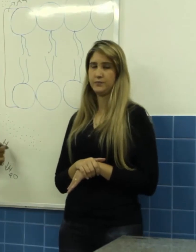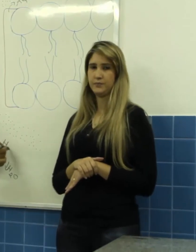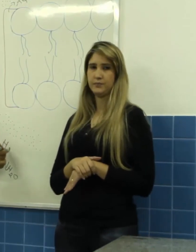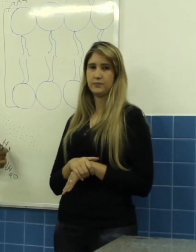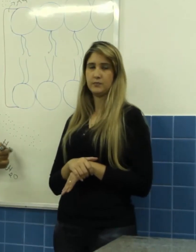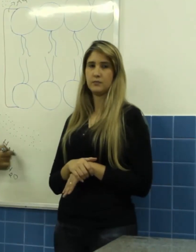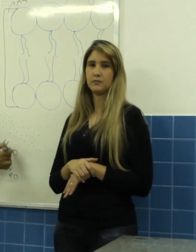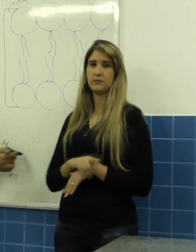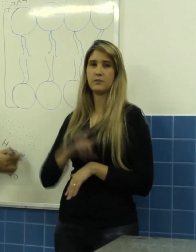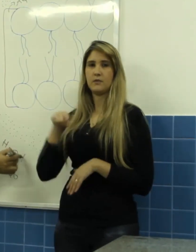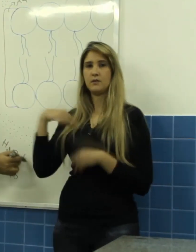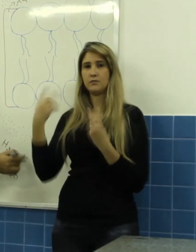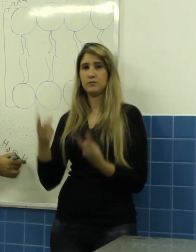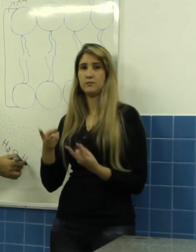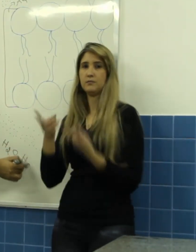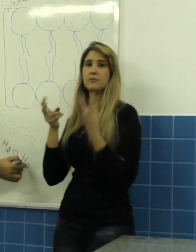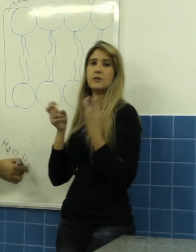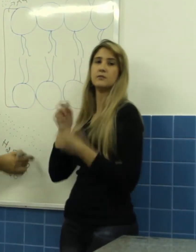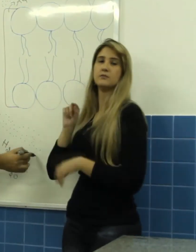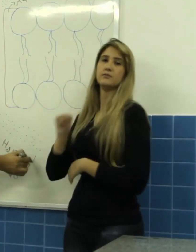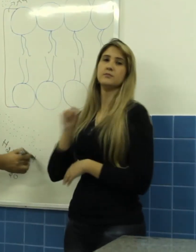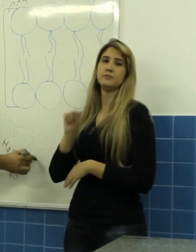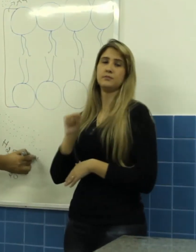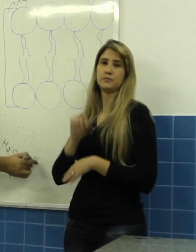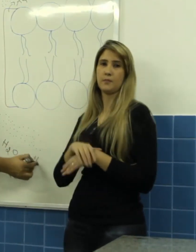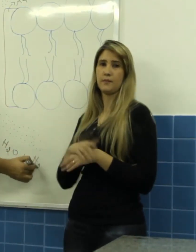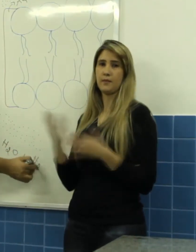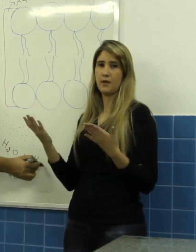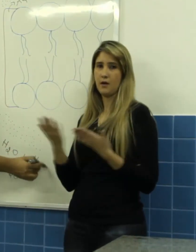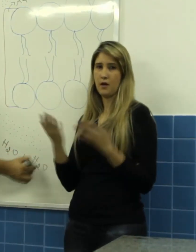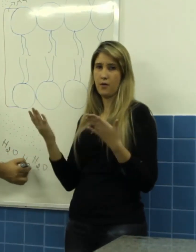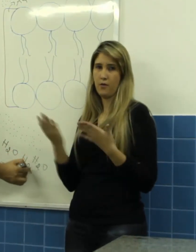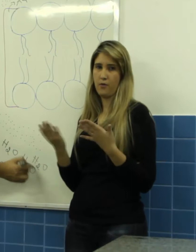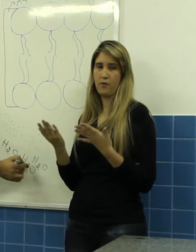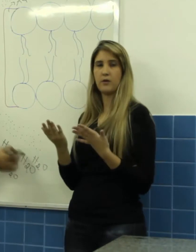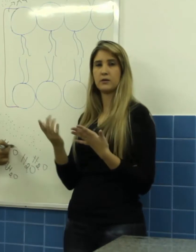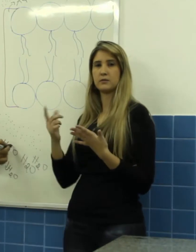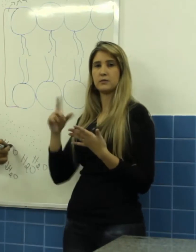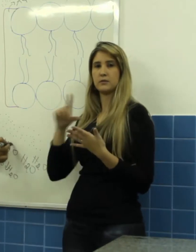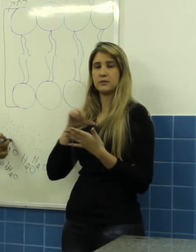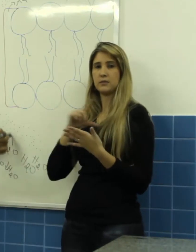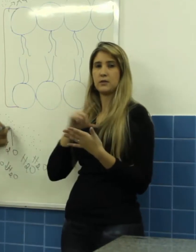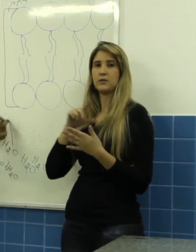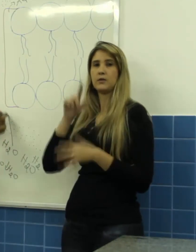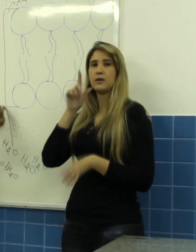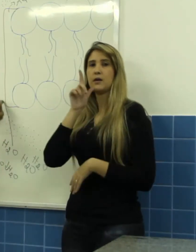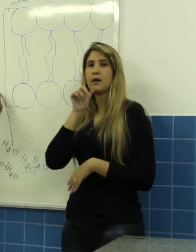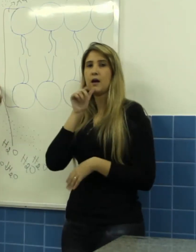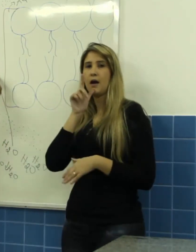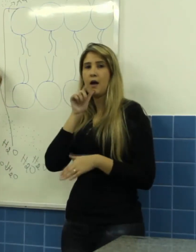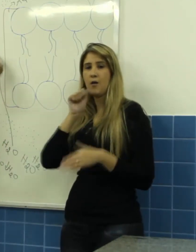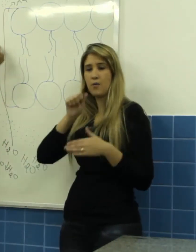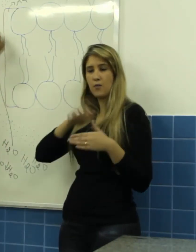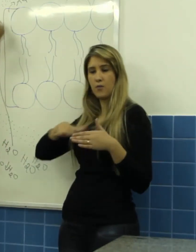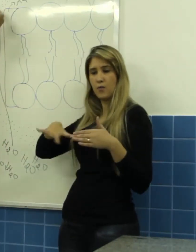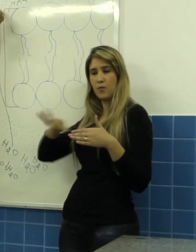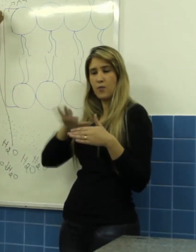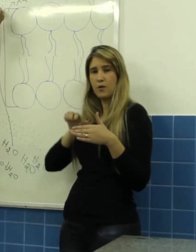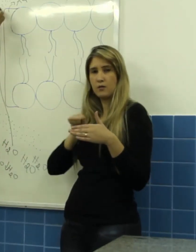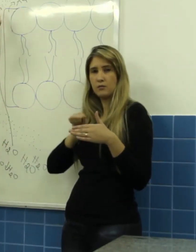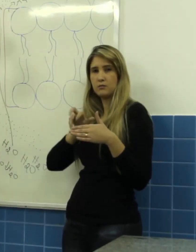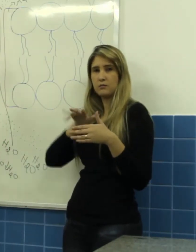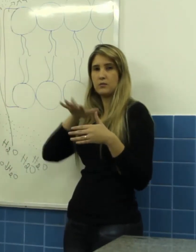nós veremos que a água agora, ela tende a sair da